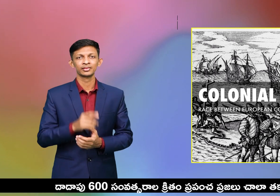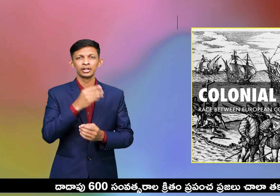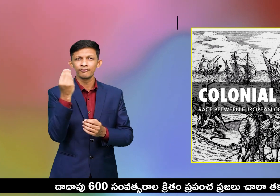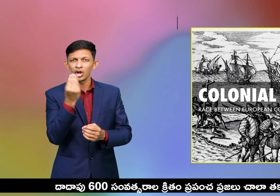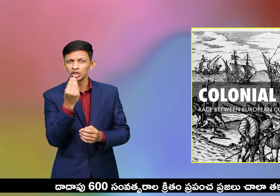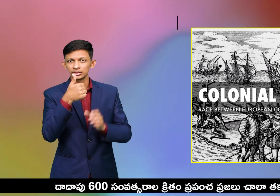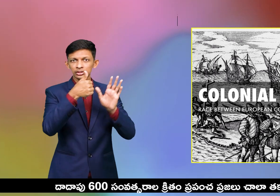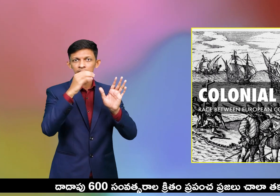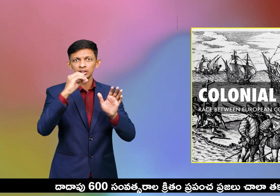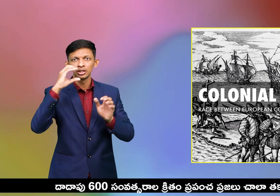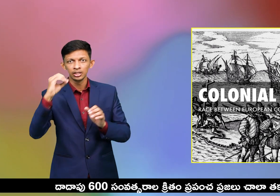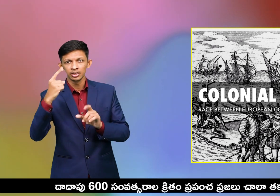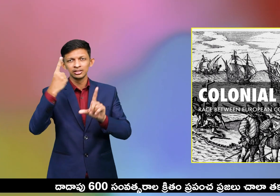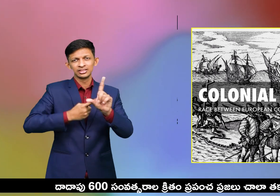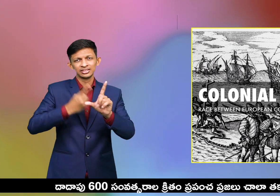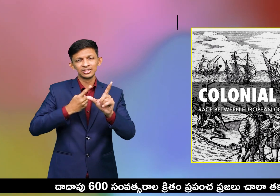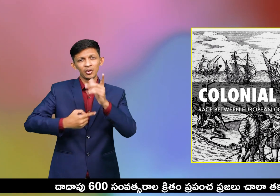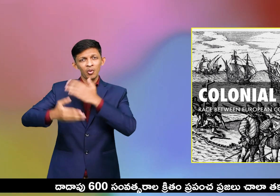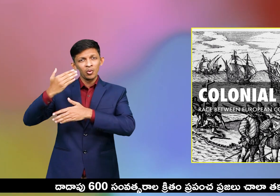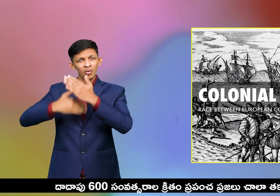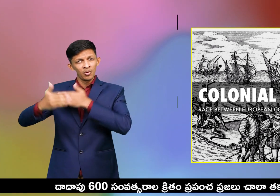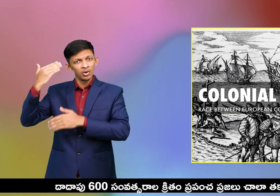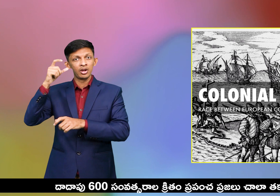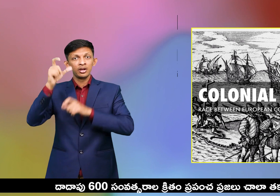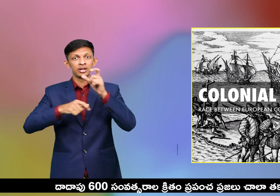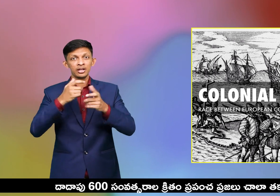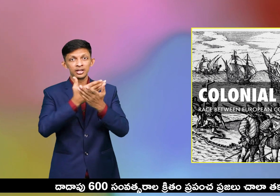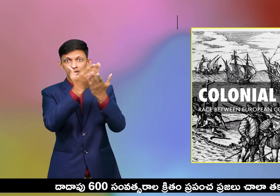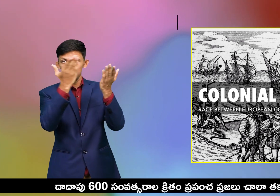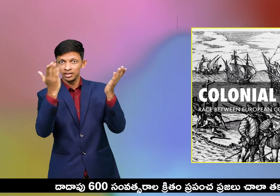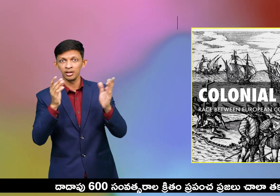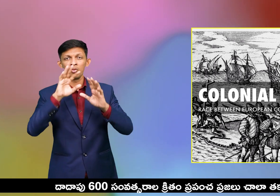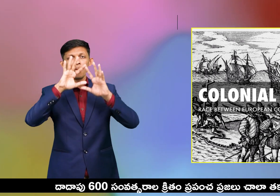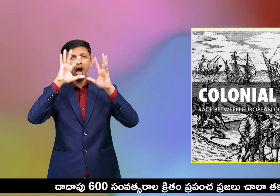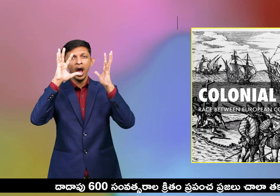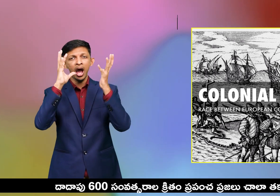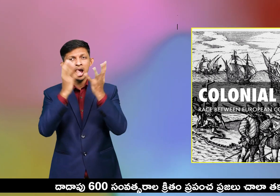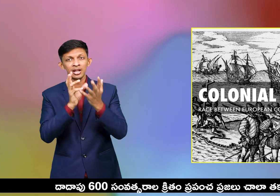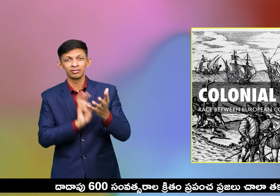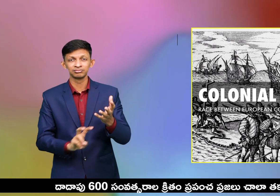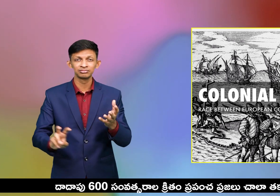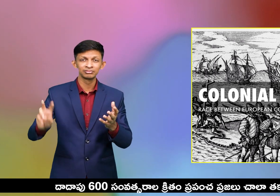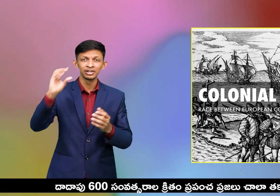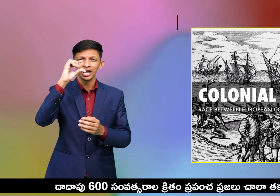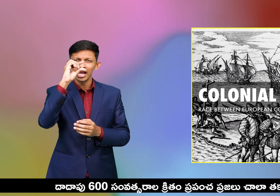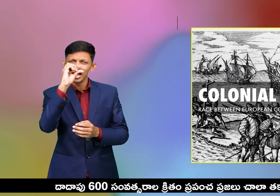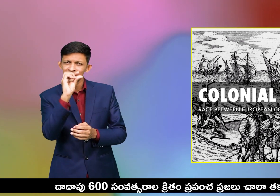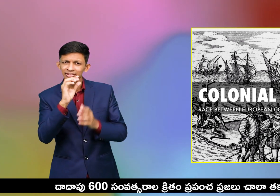దాదాపు 600 సంవత్సరాల క్రితం ప్రపంచ ప్రజలు చాలా తక్కువ ప్రయాణించేవారు.